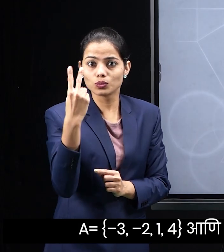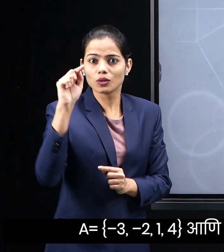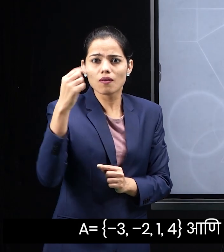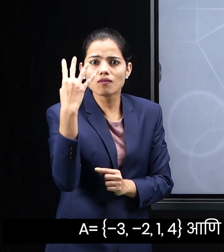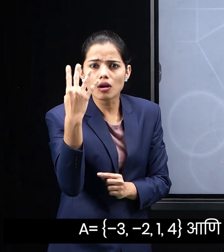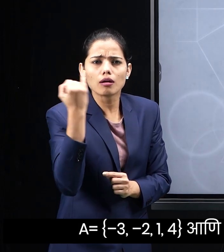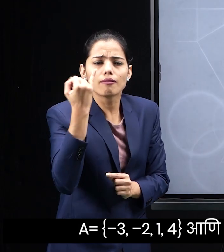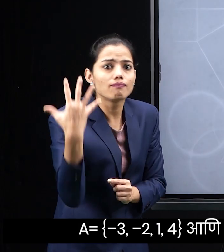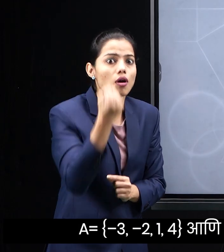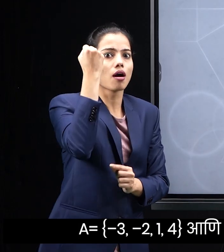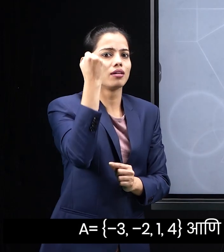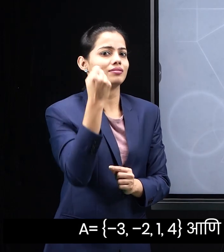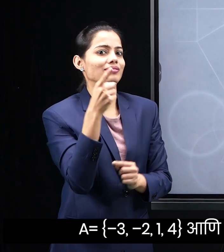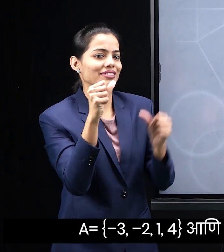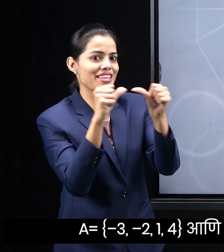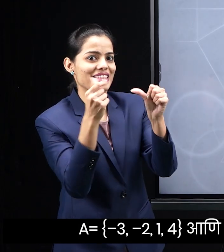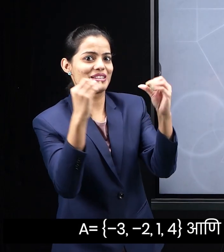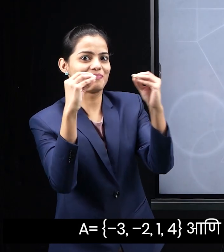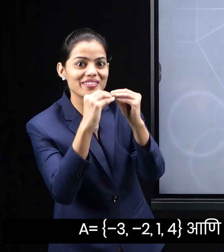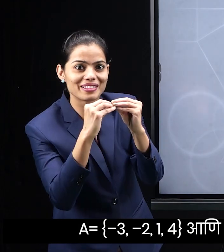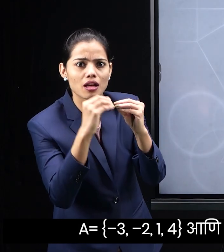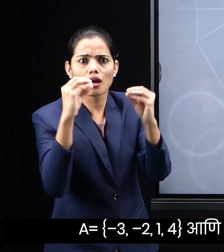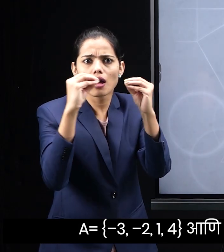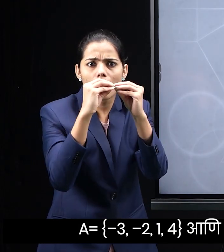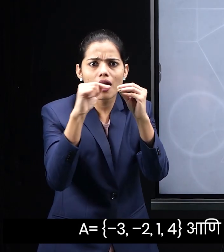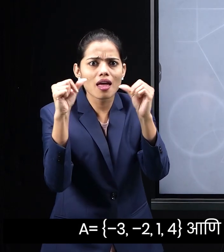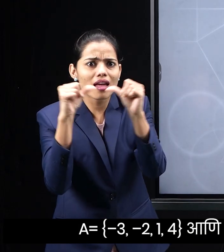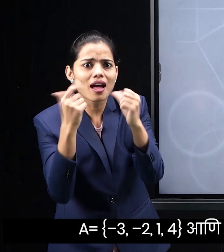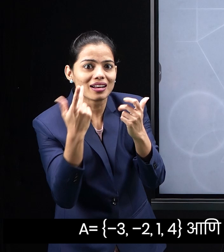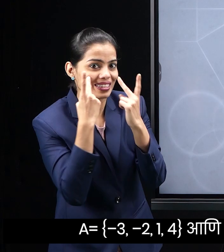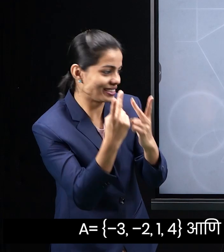2, 4 असल्यास a minus b, b minus a.